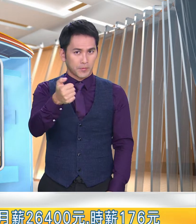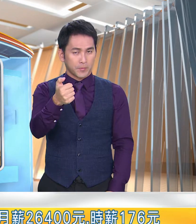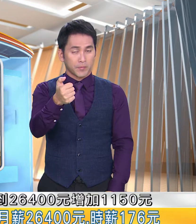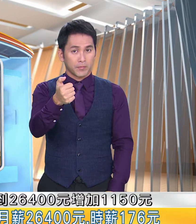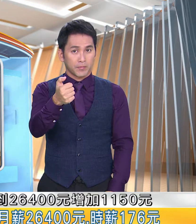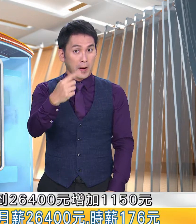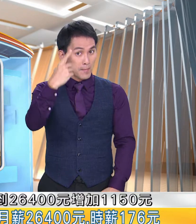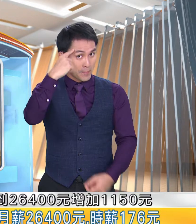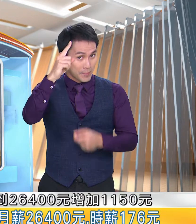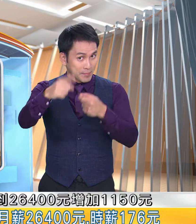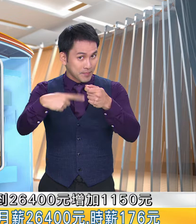从